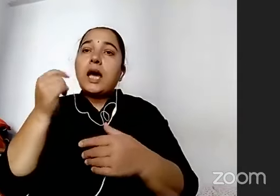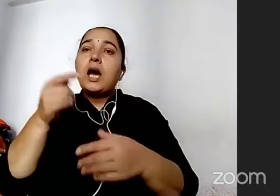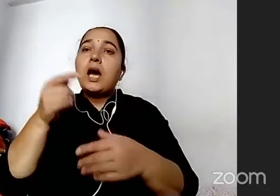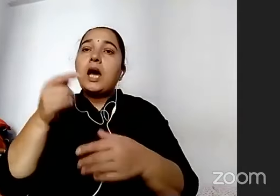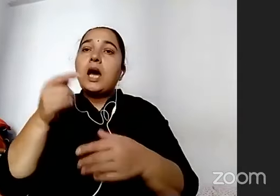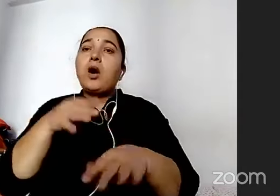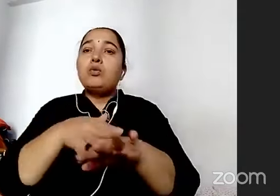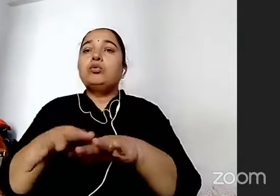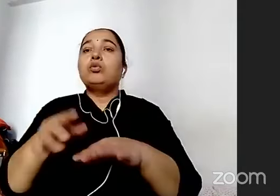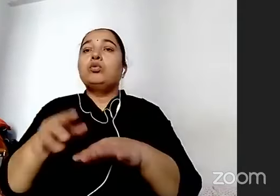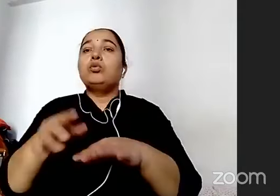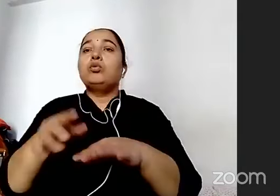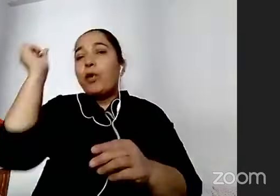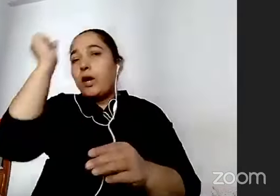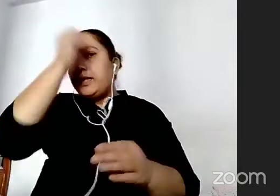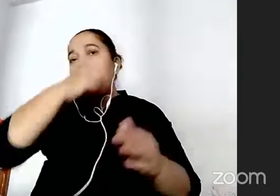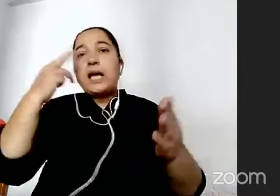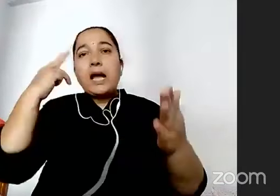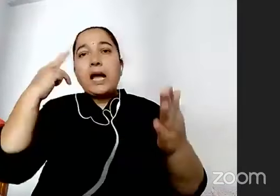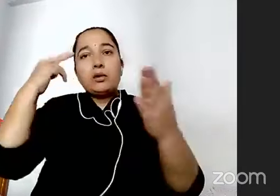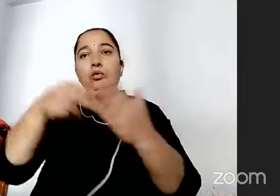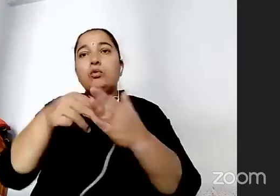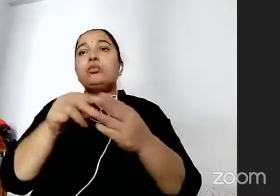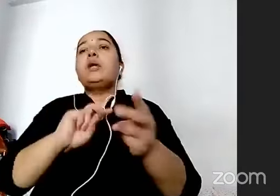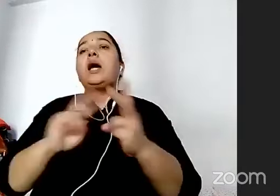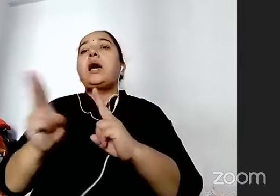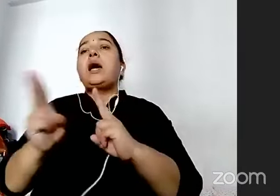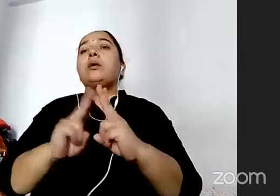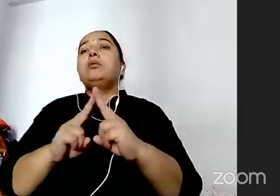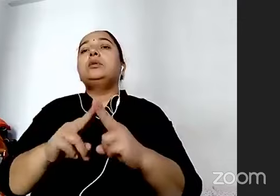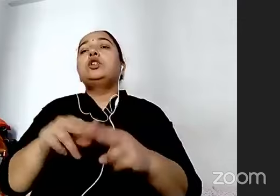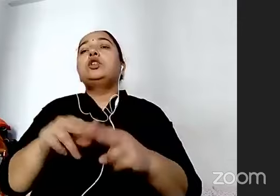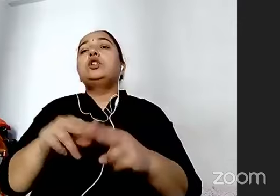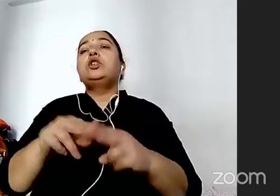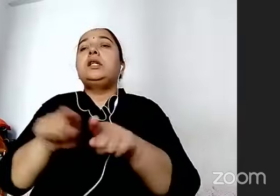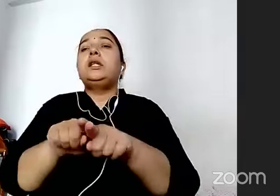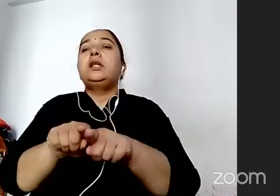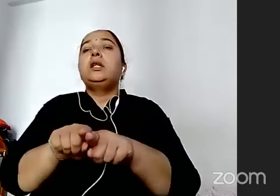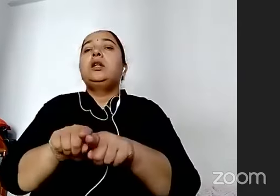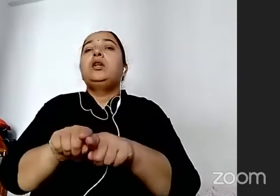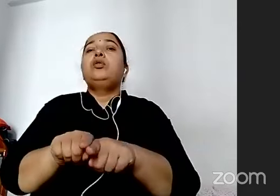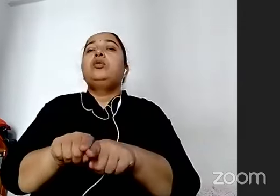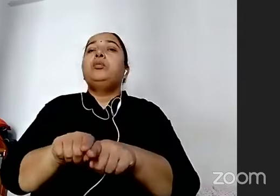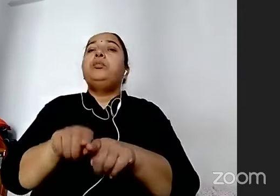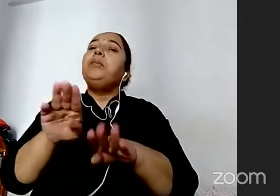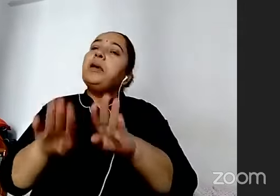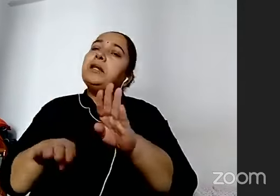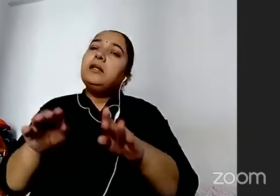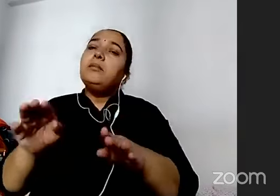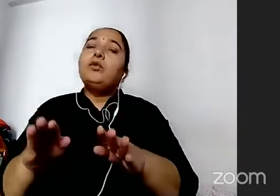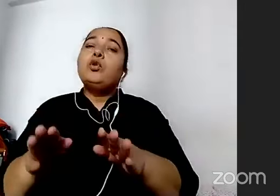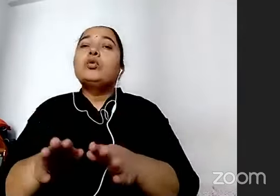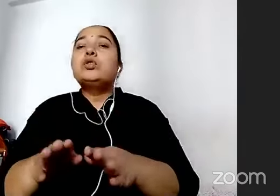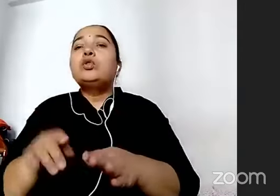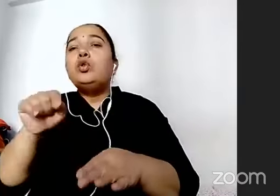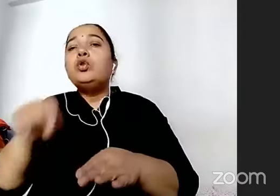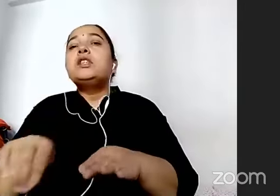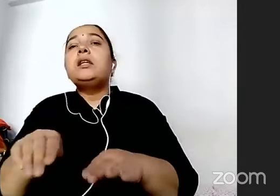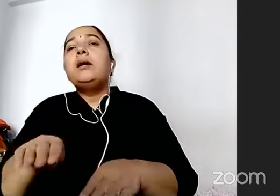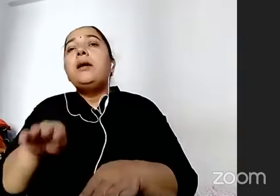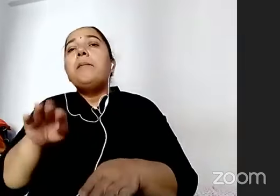चाहिँ अझै पनि यो चाहिँ डिबेटेड डिस्कोर्स चाहिँ छैन। यो डिबेटेड डिस्कोर्स नहुनुको कारण चाहिँ अब यसमा